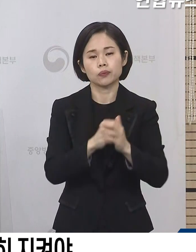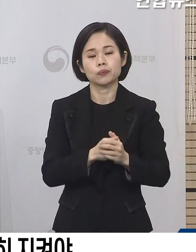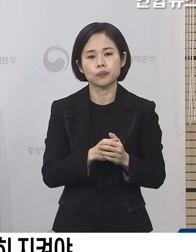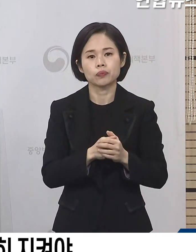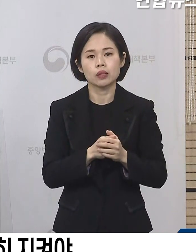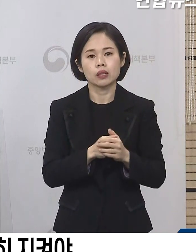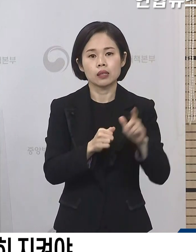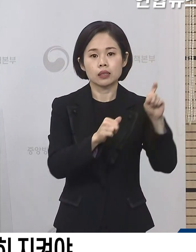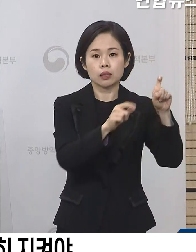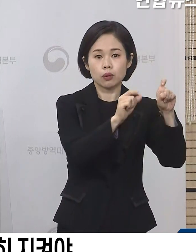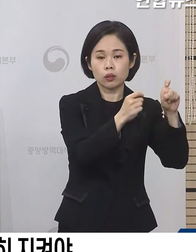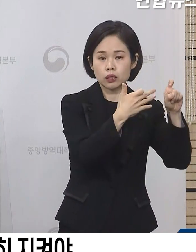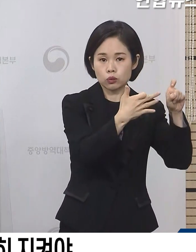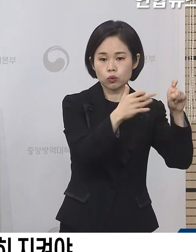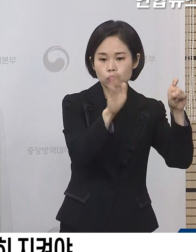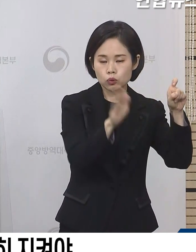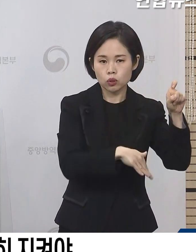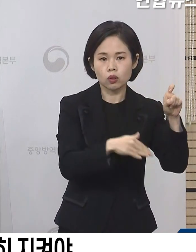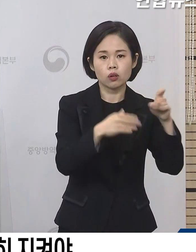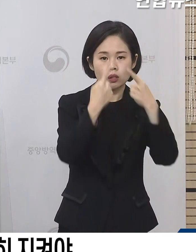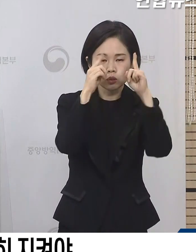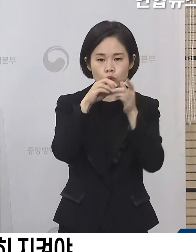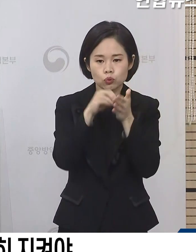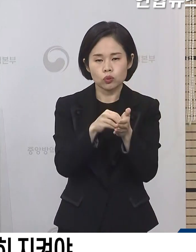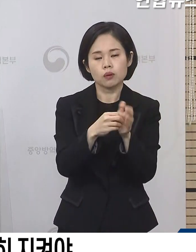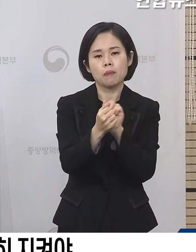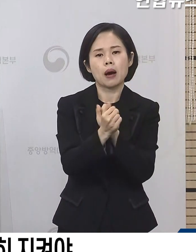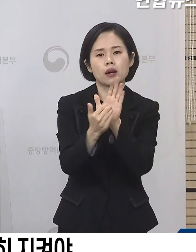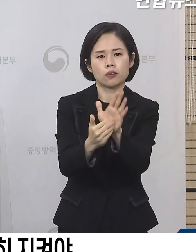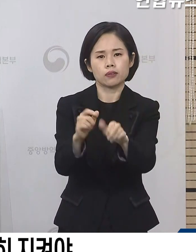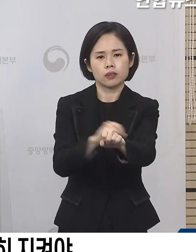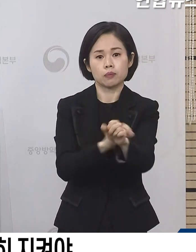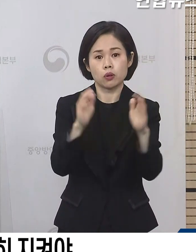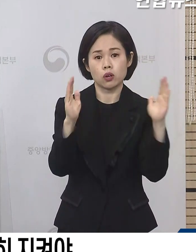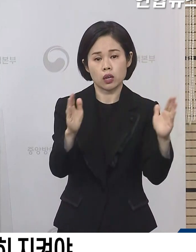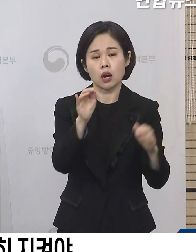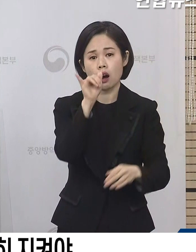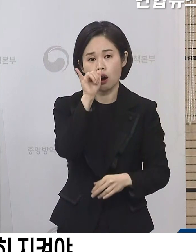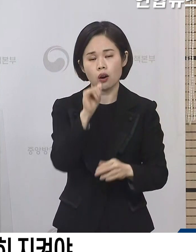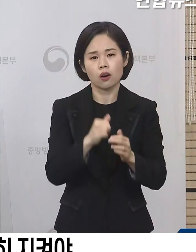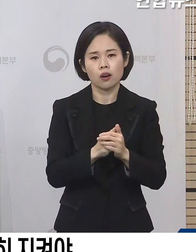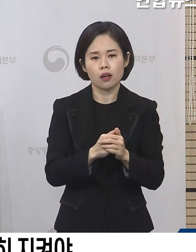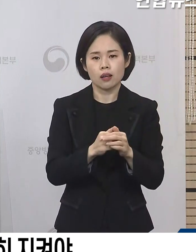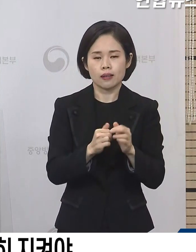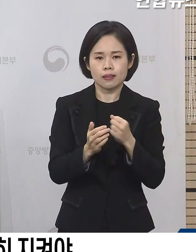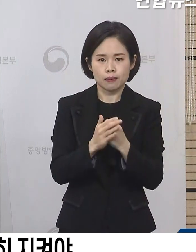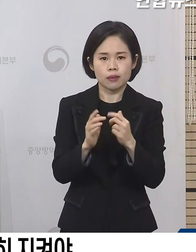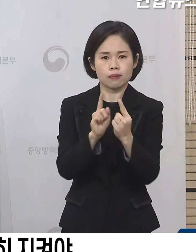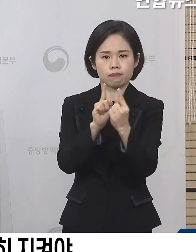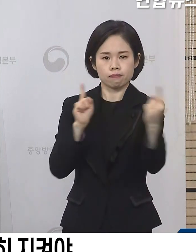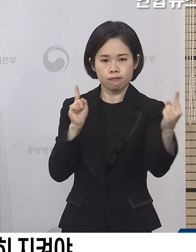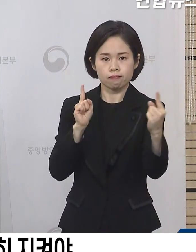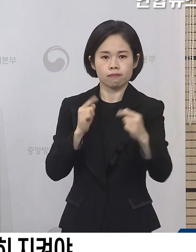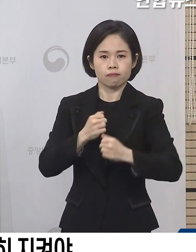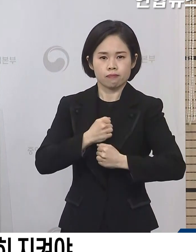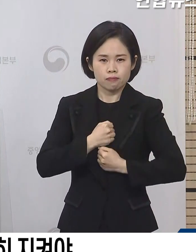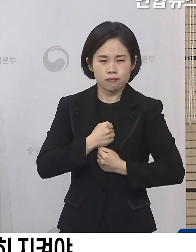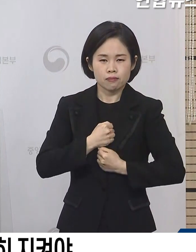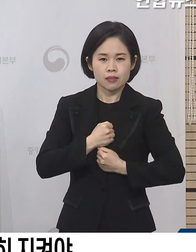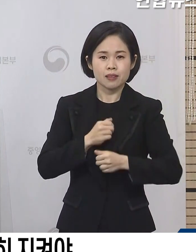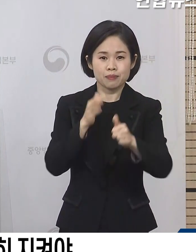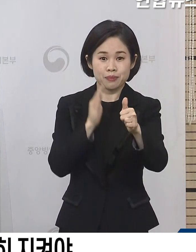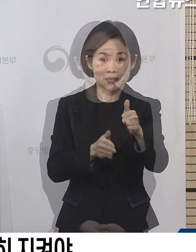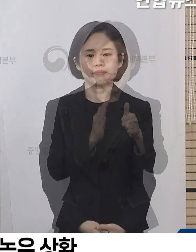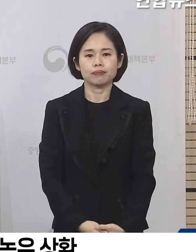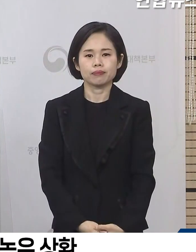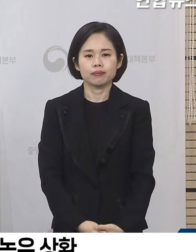11월 19일부터 수능 특별 방역 기간을 두고 거리두기 등 방역 수칙을 철저히 지킬 것을 요청을 드린 바가